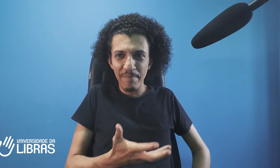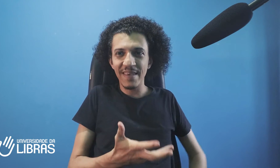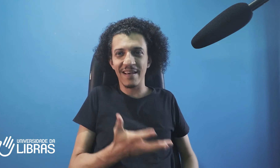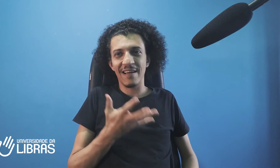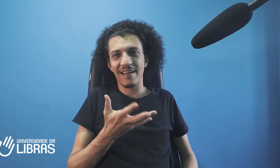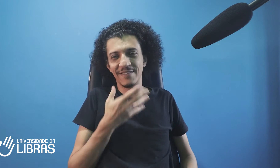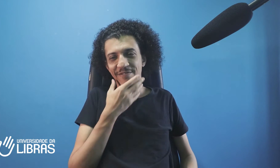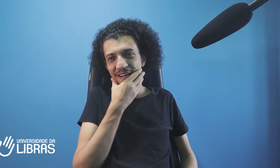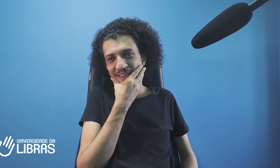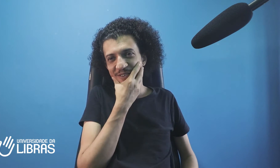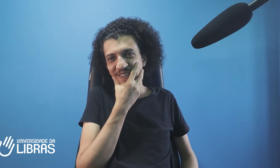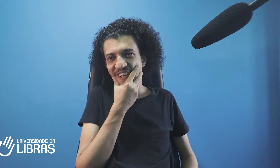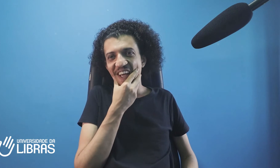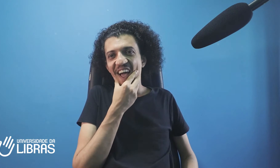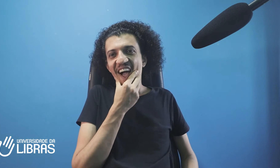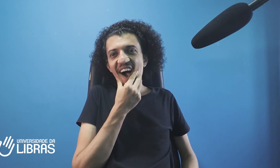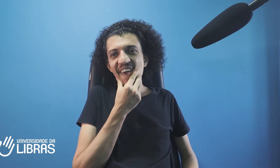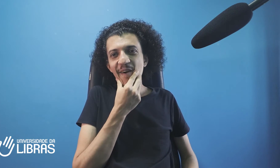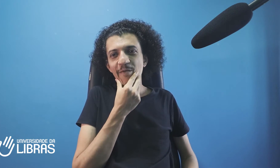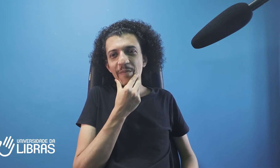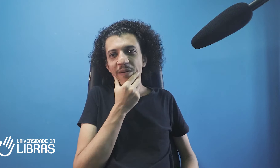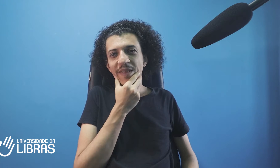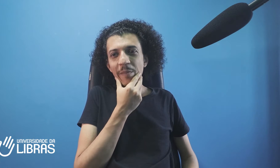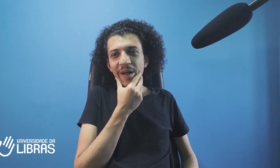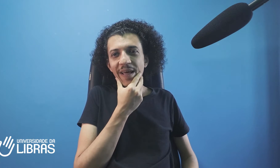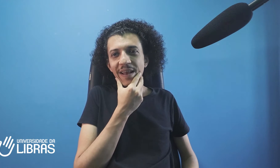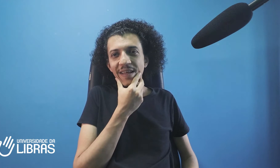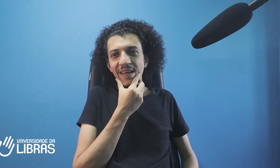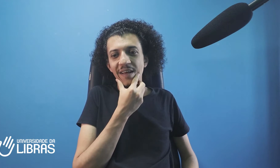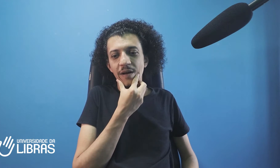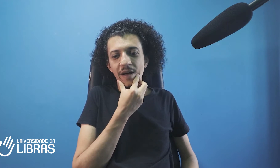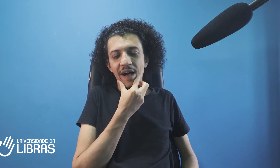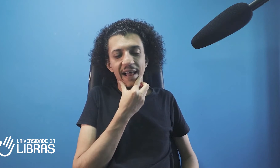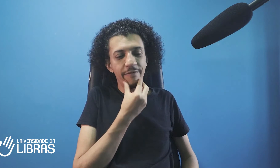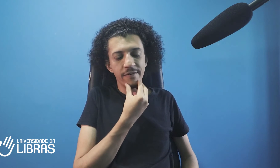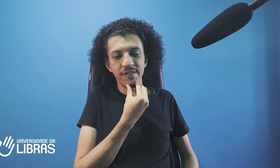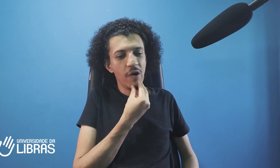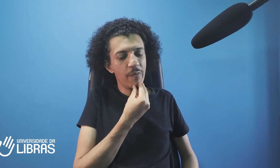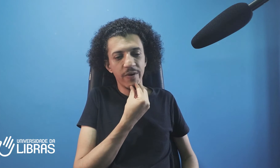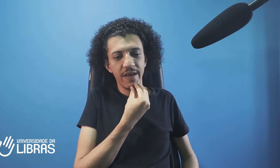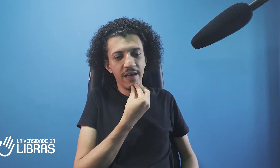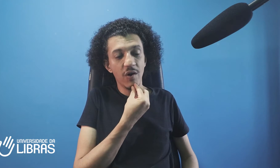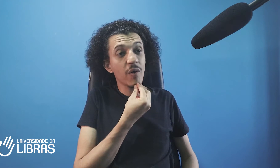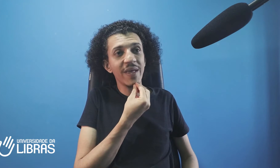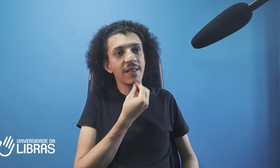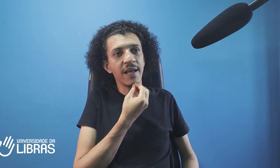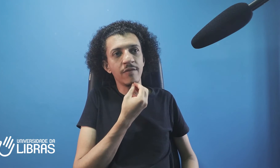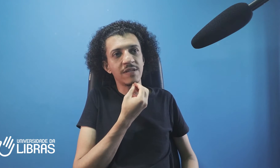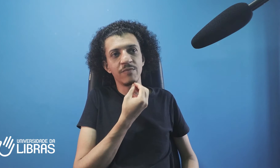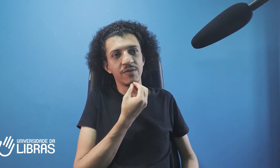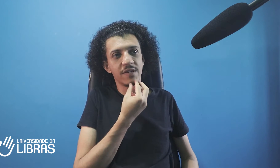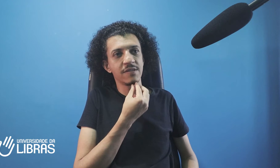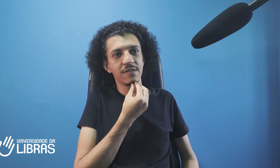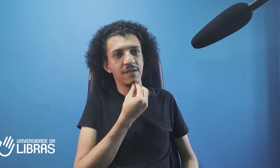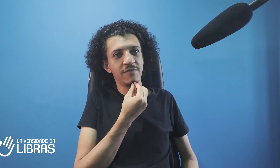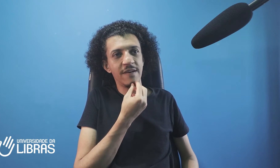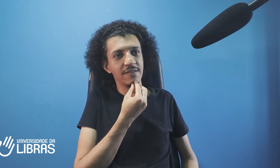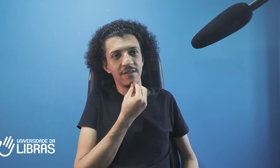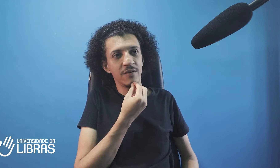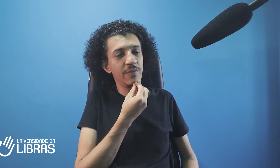sabia de faca aí eu fui perguntei para ele aí ele falou assim não é porque eu não entendo as músicas que vocês fazem